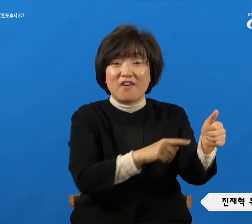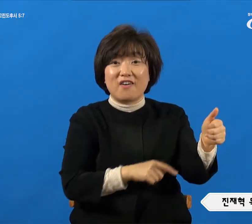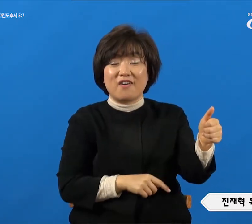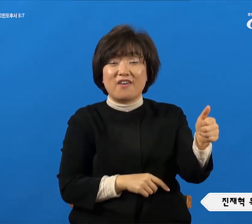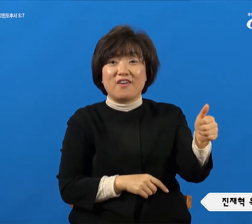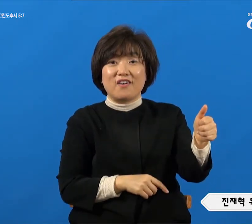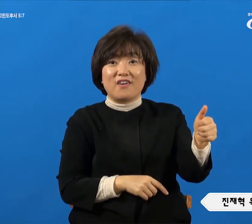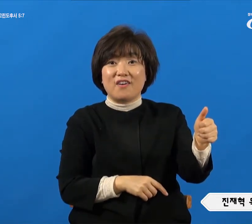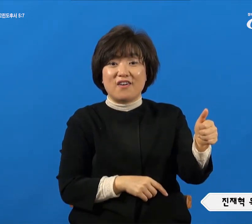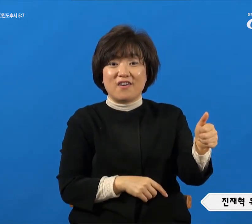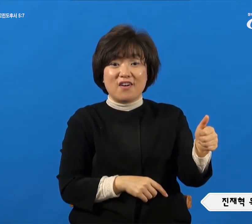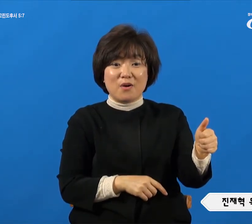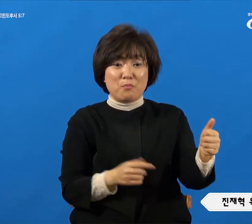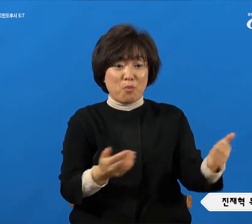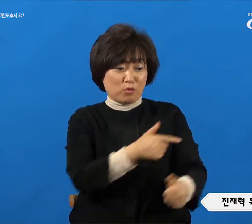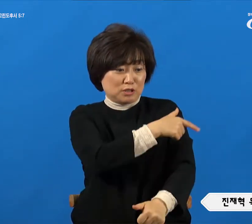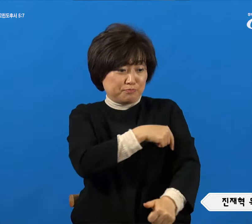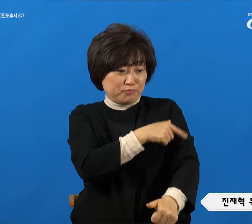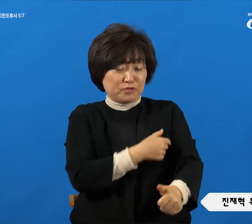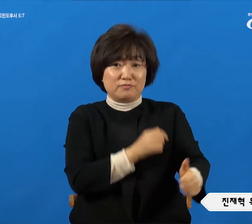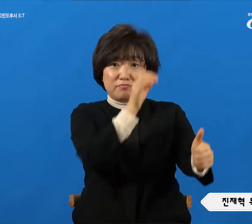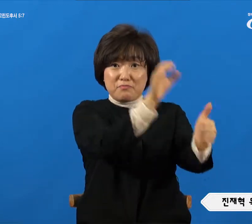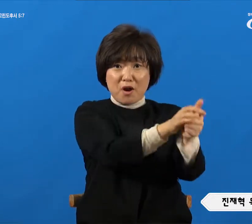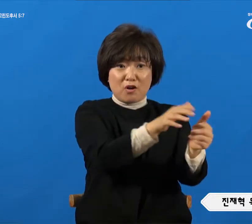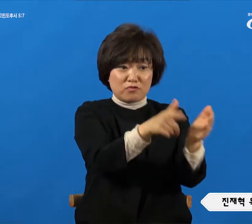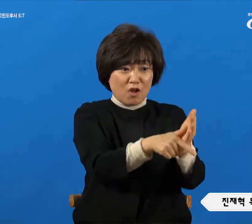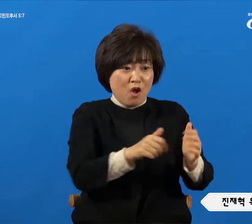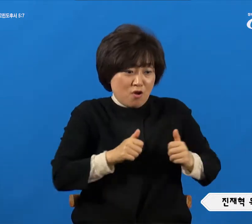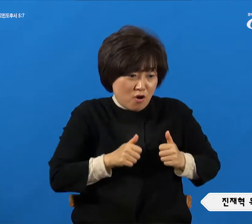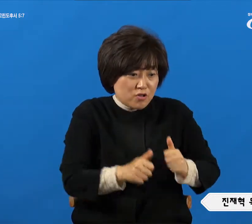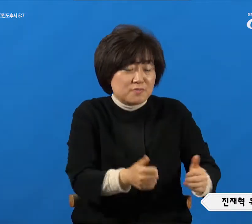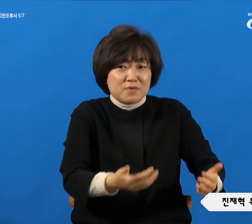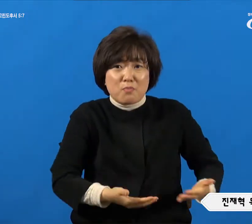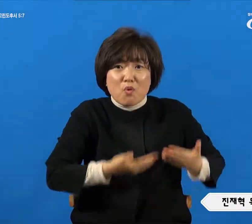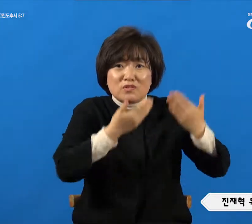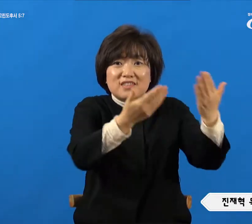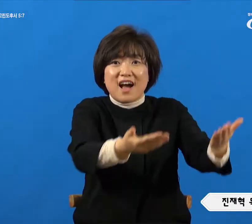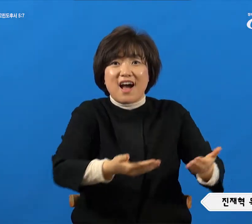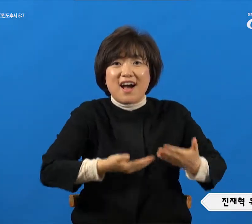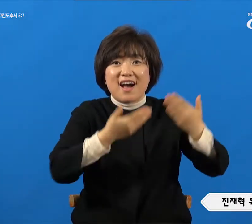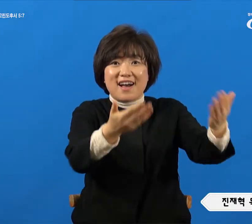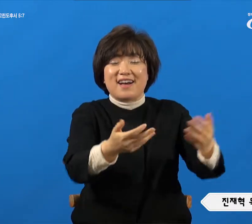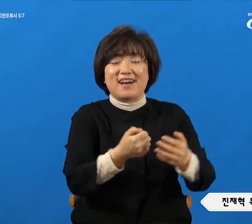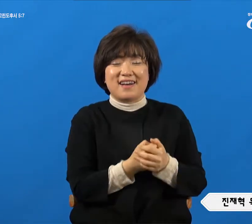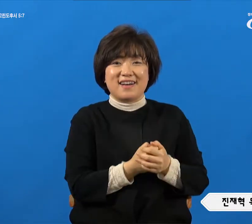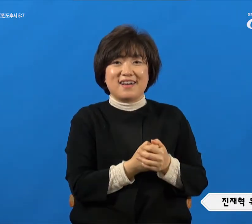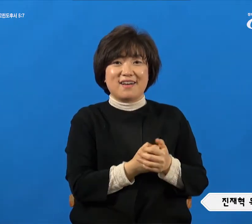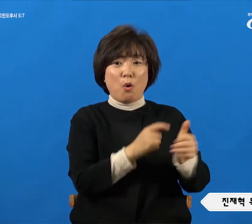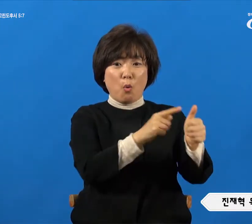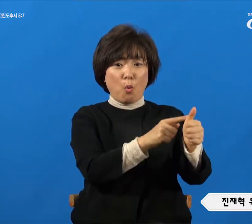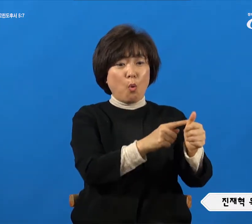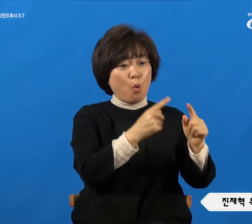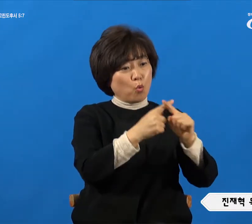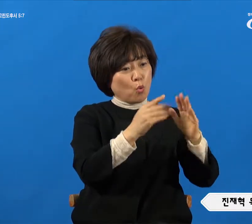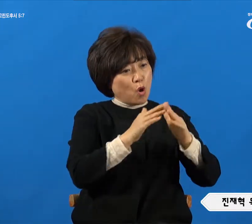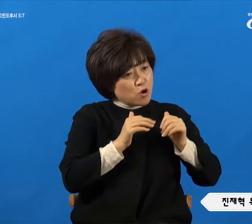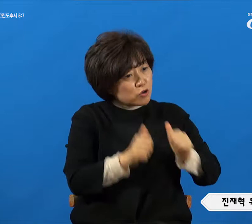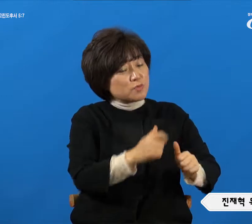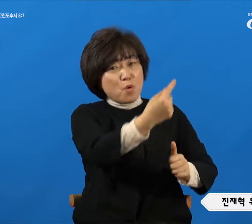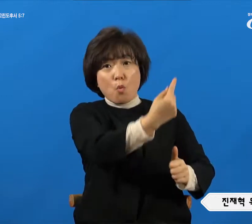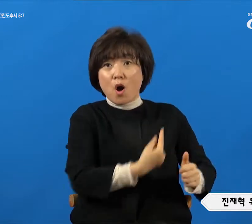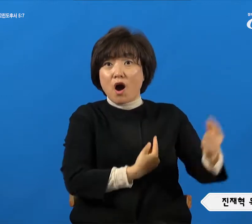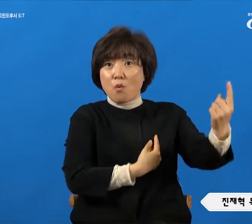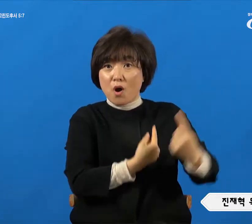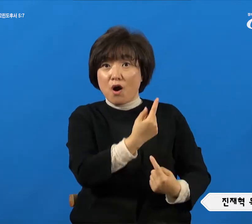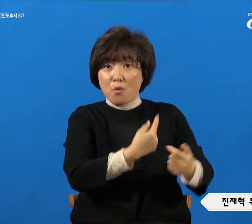때, 직분을 받고 열심히 봉사하고 교회의 자주 모습을 드러낼 때 우리는